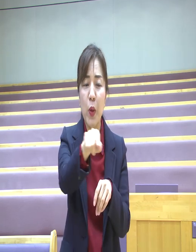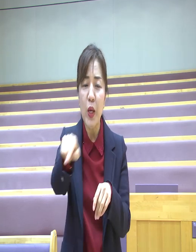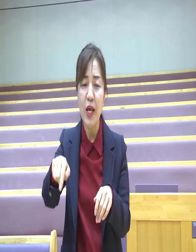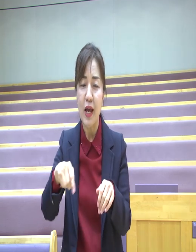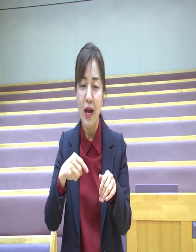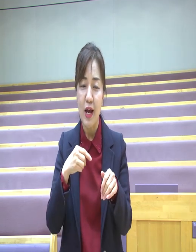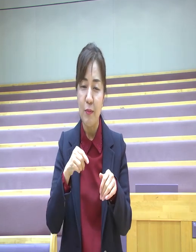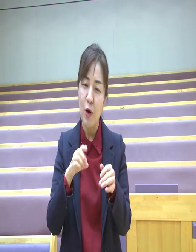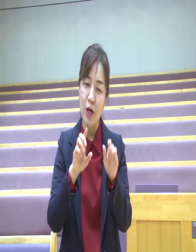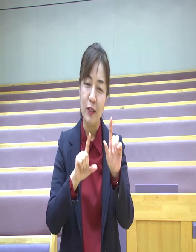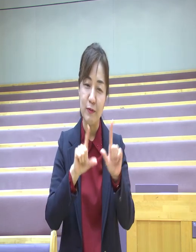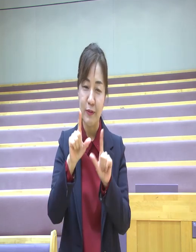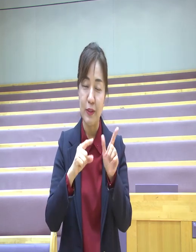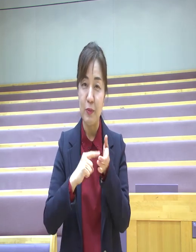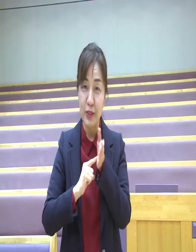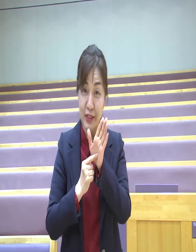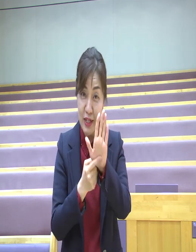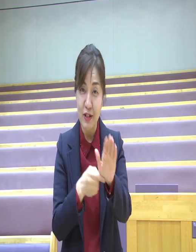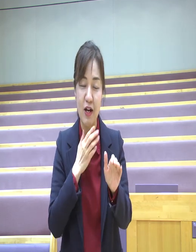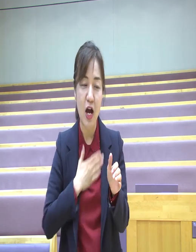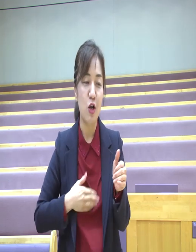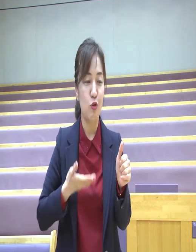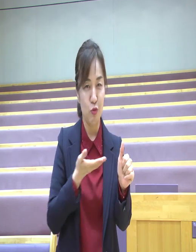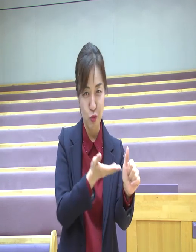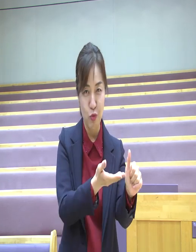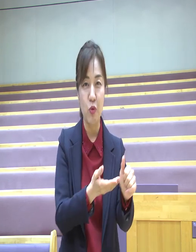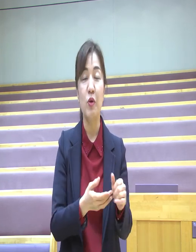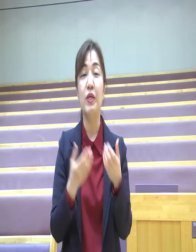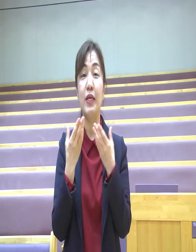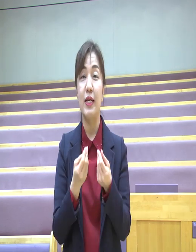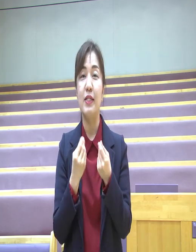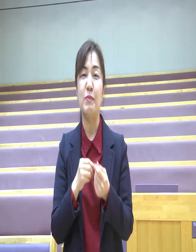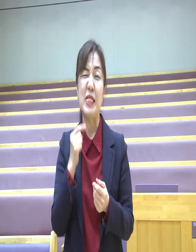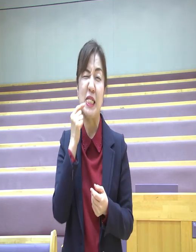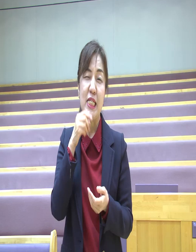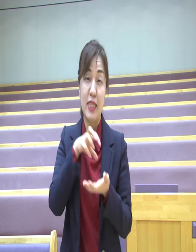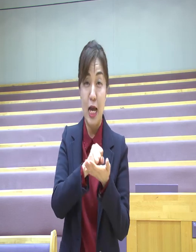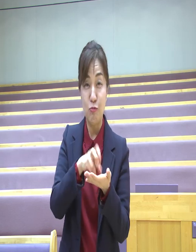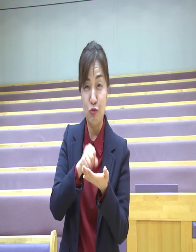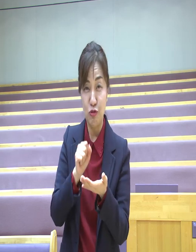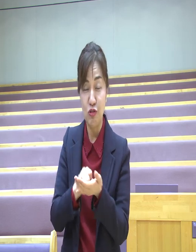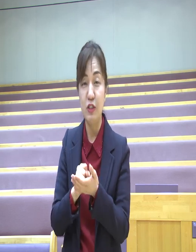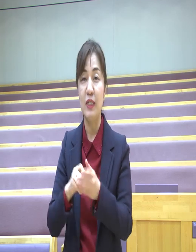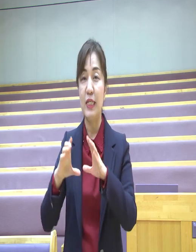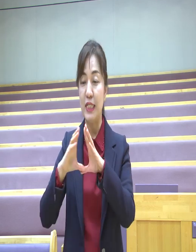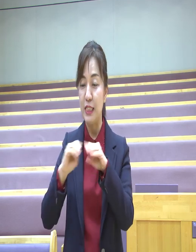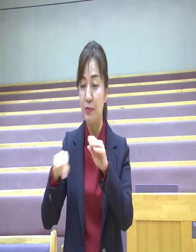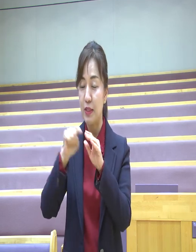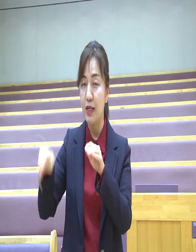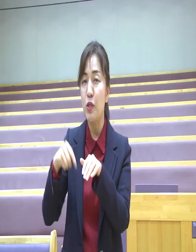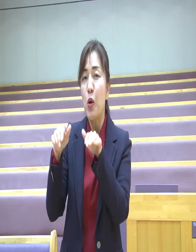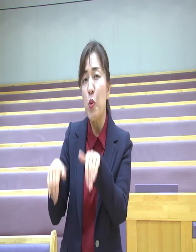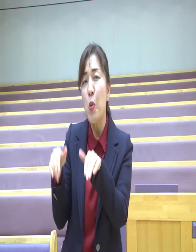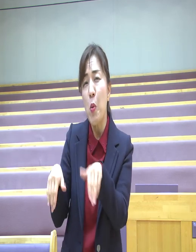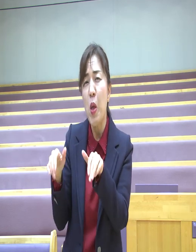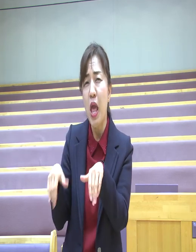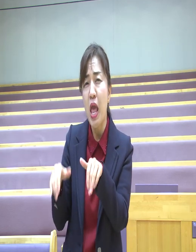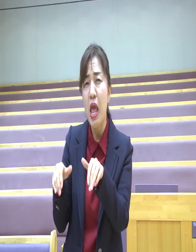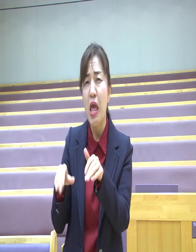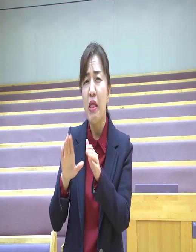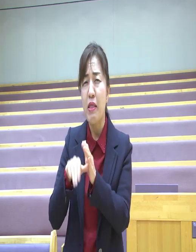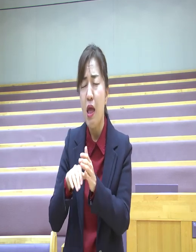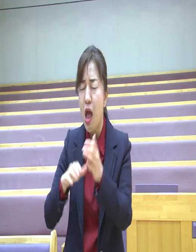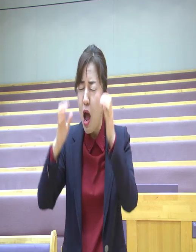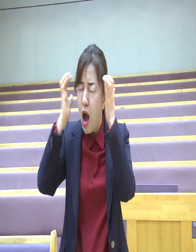항목을 가리키면서 상징적인 의미를 설명합니다. 가령 쓴나물은 이집트에서 노예